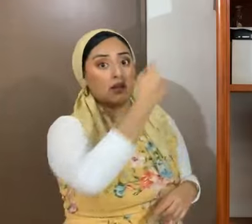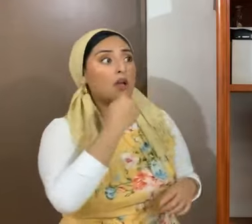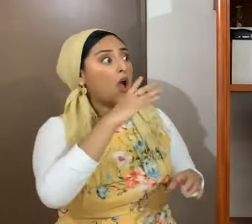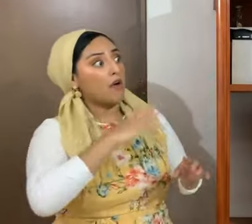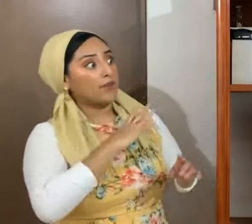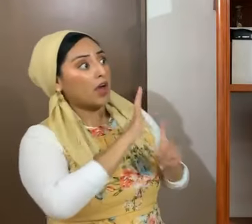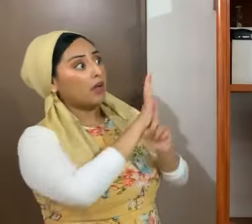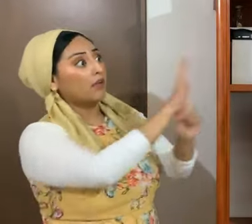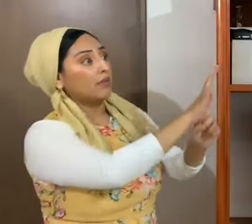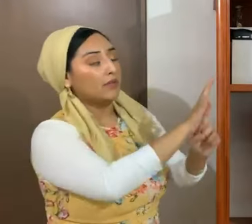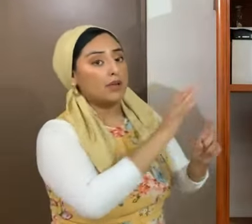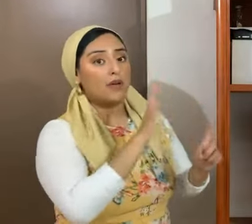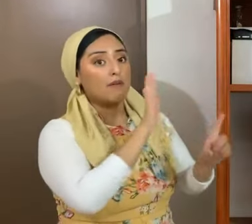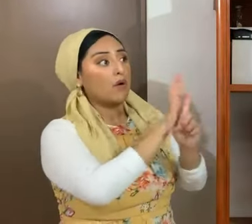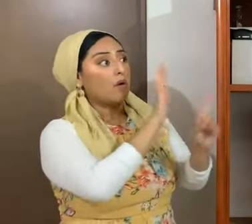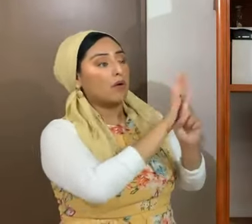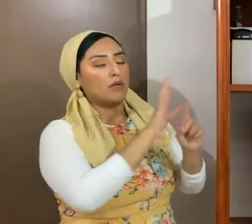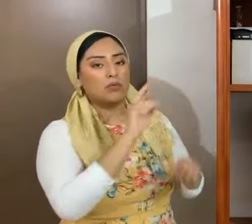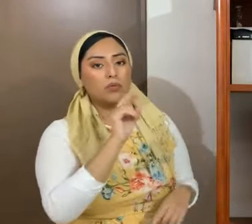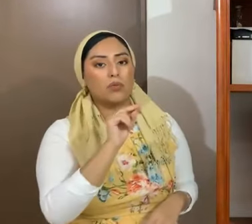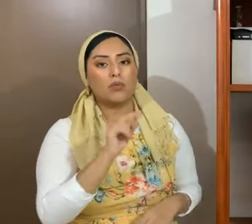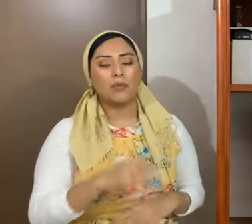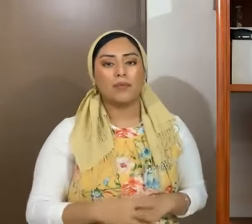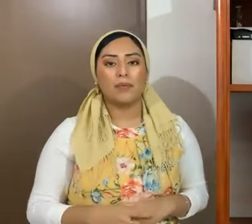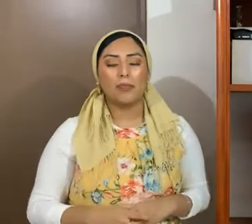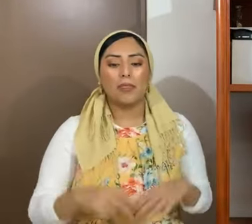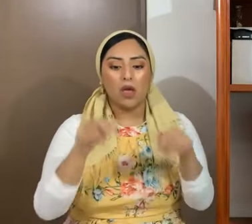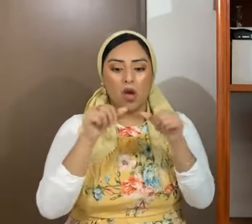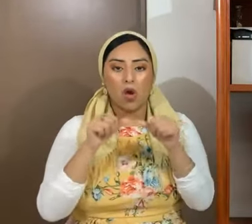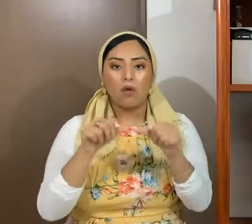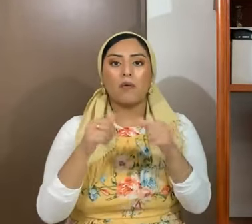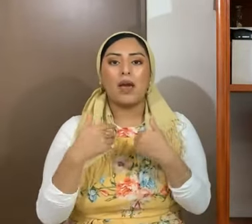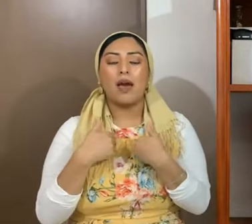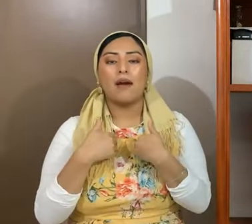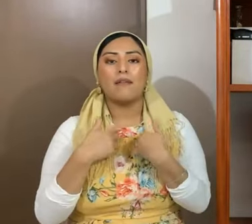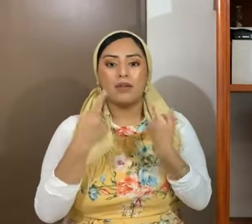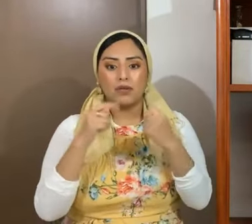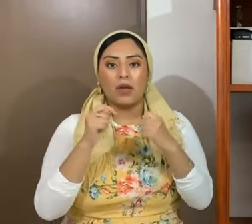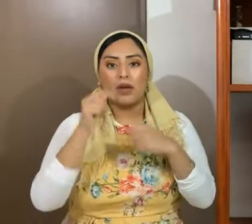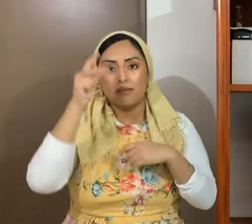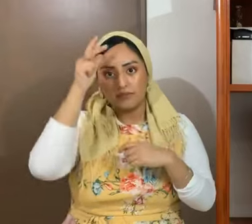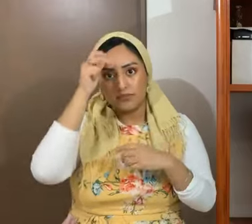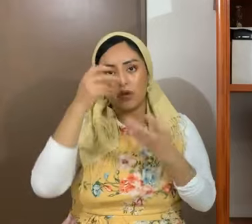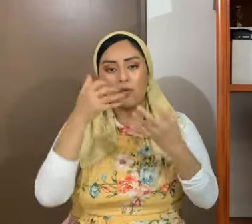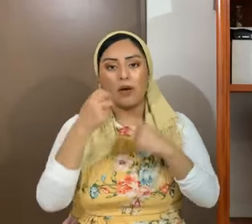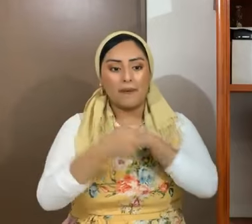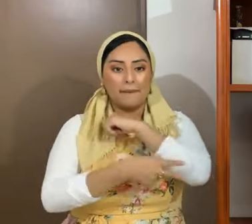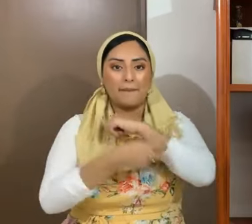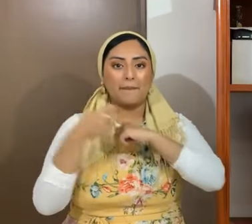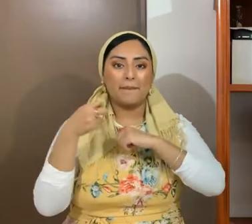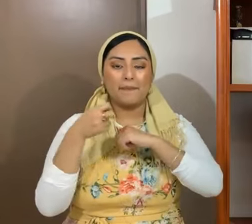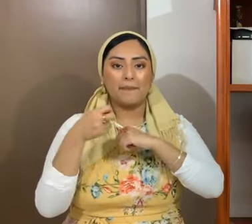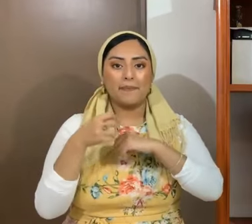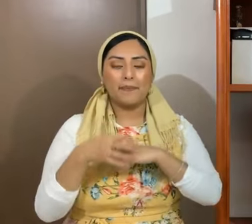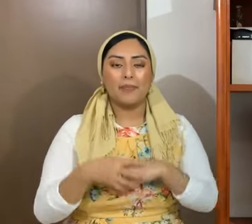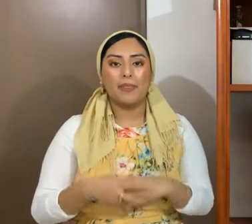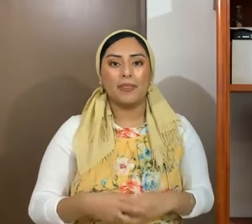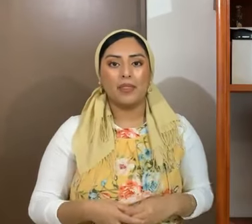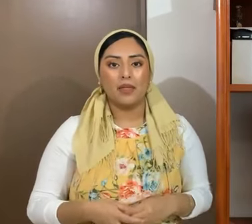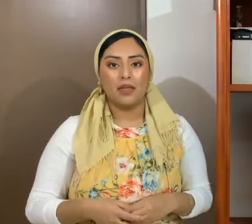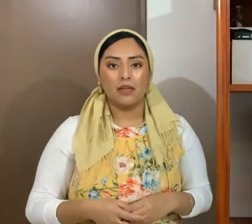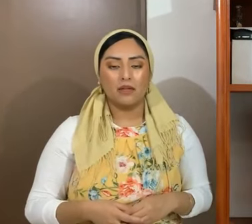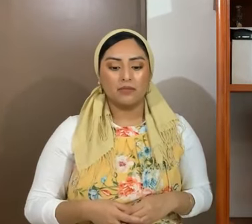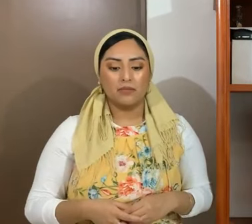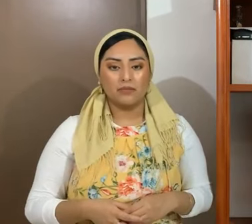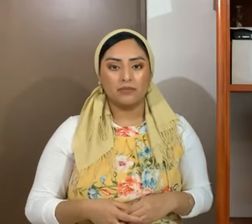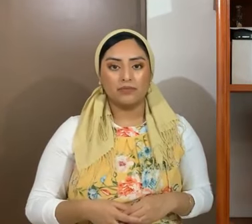no fue así, no fue así. Siempre va a haber intentos del enemigo para suplantar a la simiente Kadosh y ponerse en su